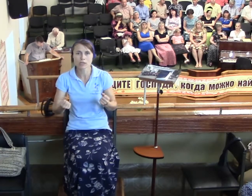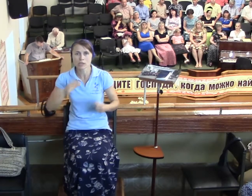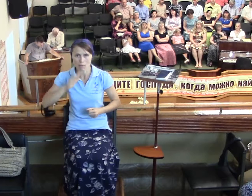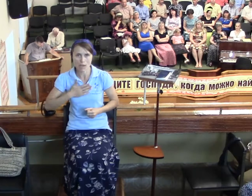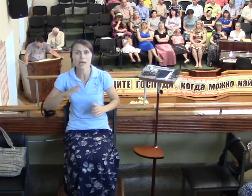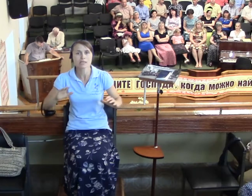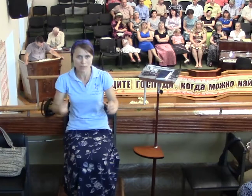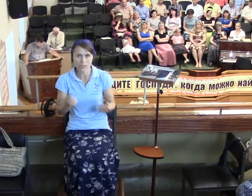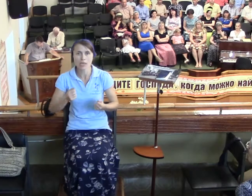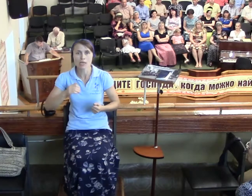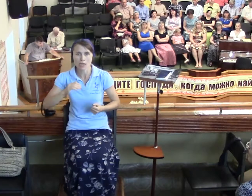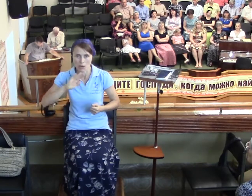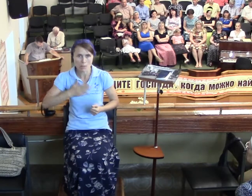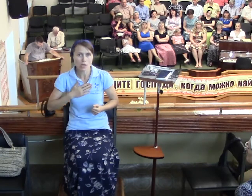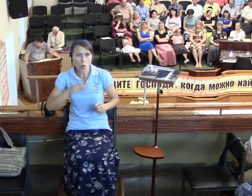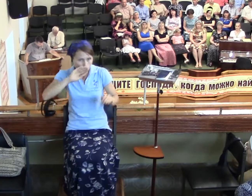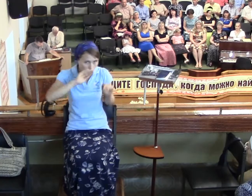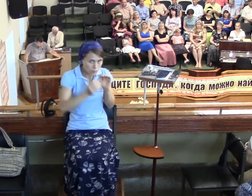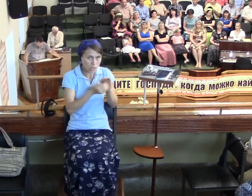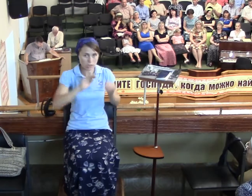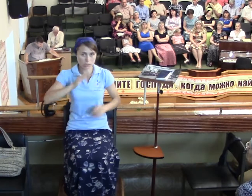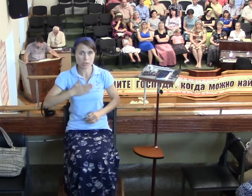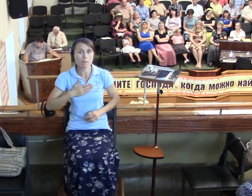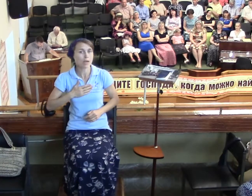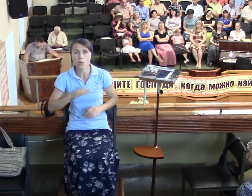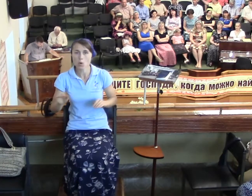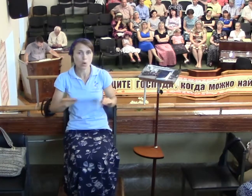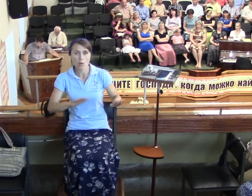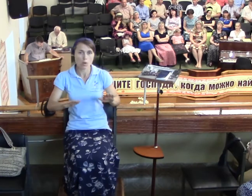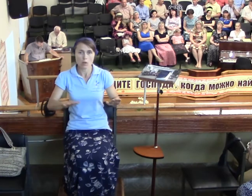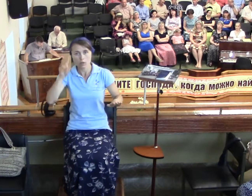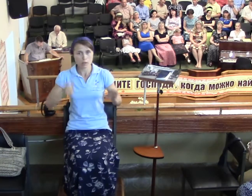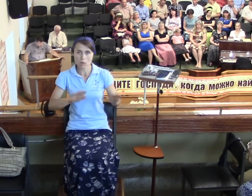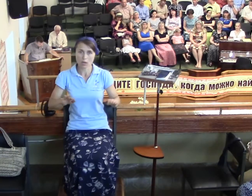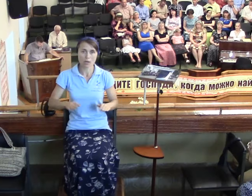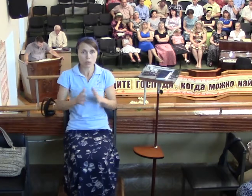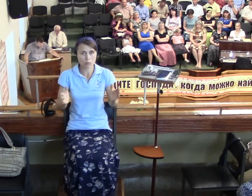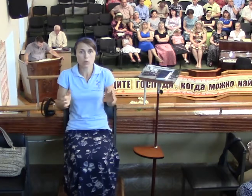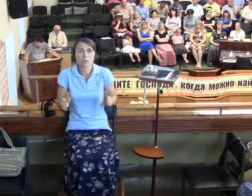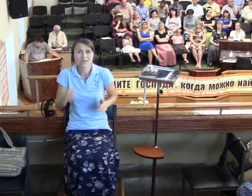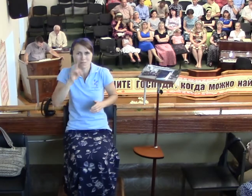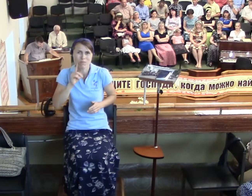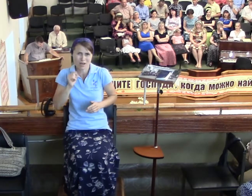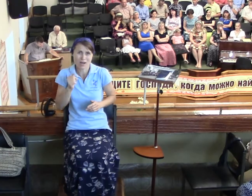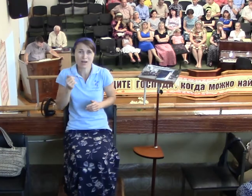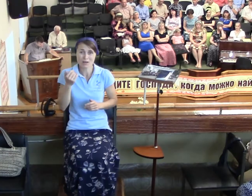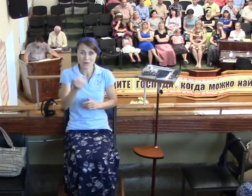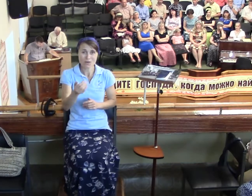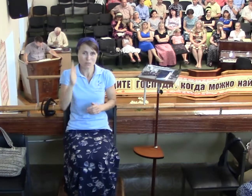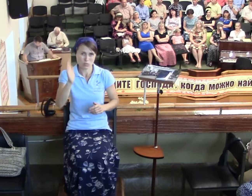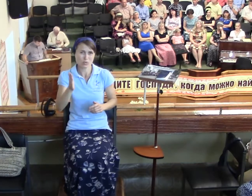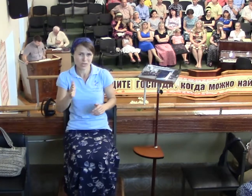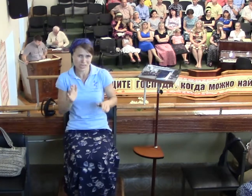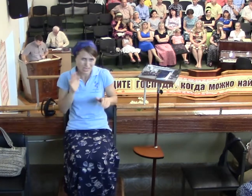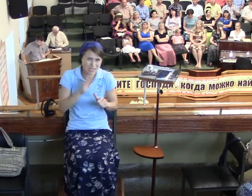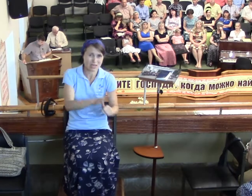моя, спасение мое, убежище мое, не поколеблюсь более. Доколе вы будете налегать на